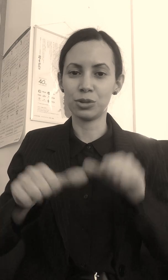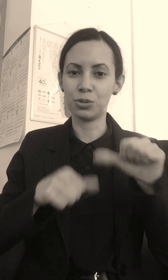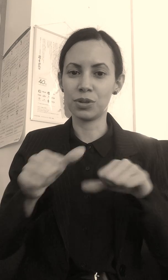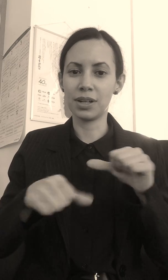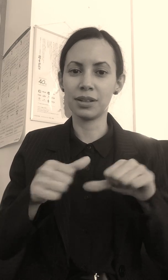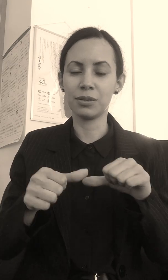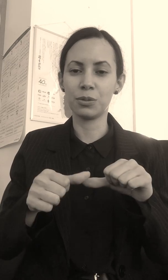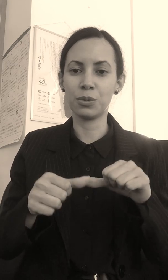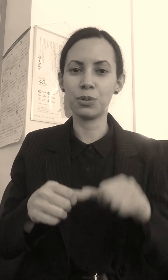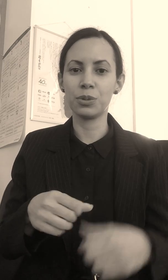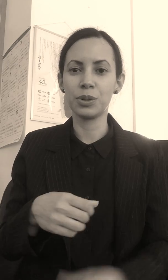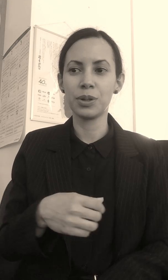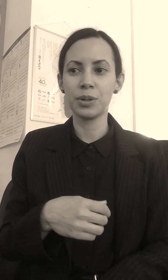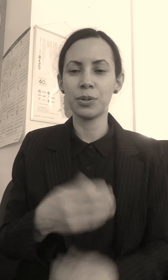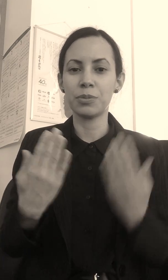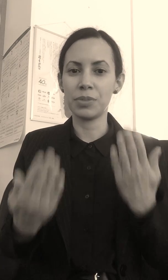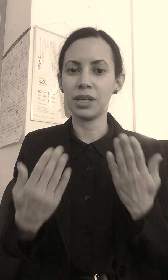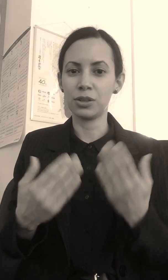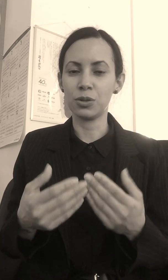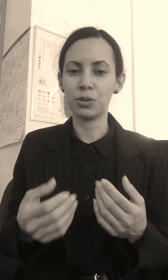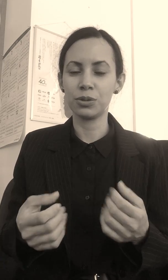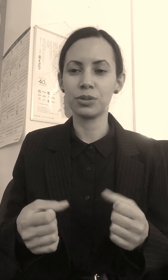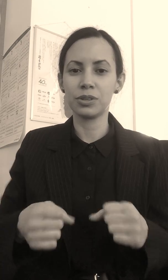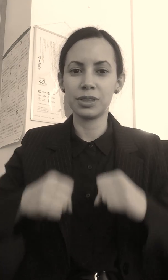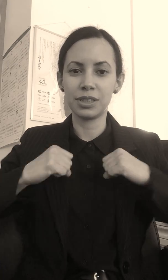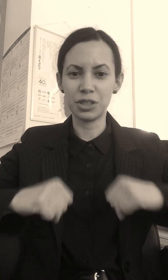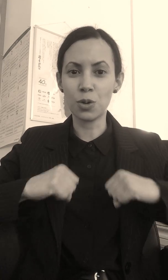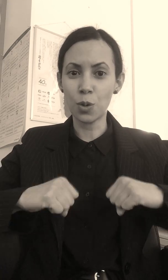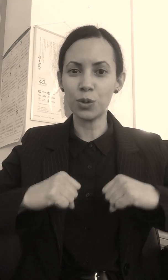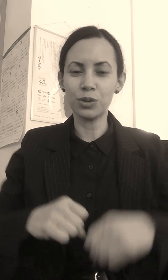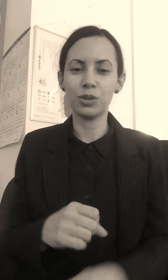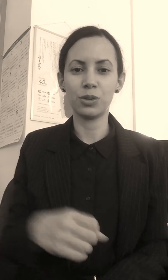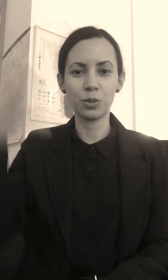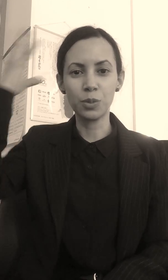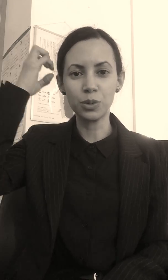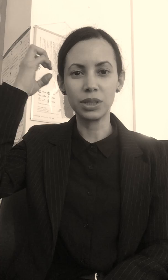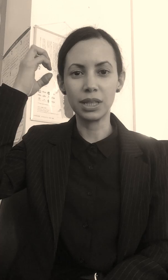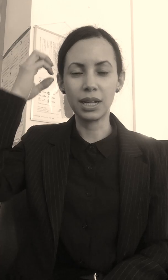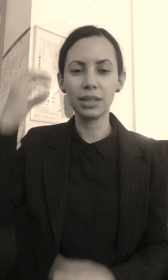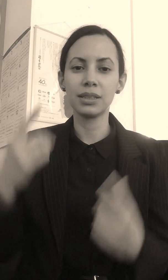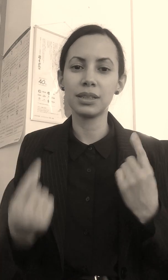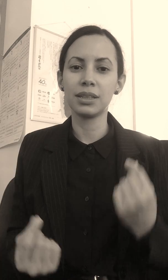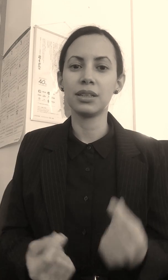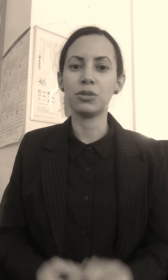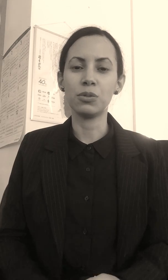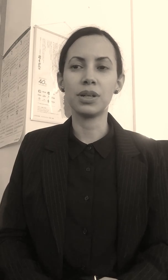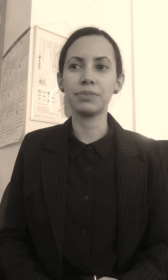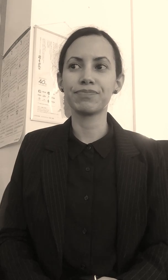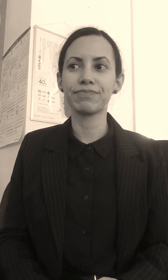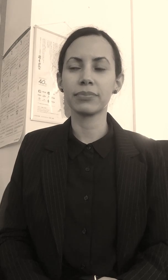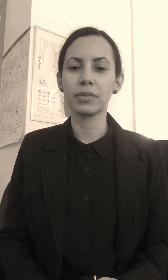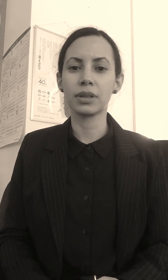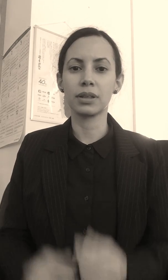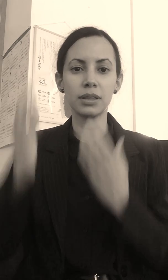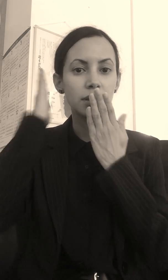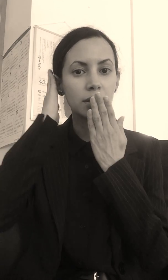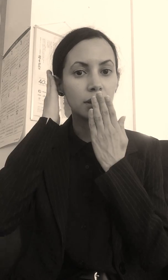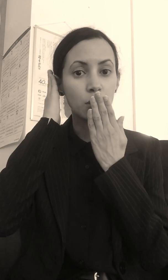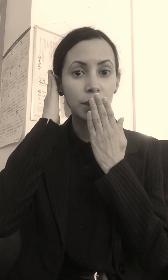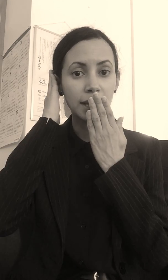手話を勉強しようと思ったのは、聞こえない